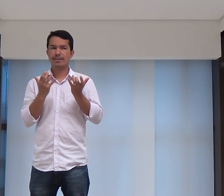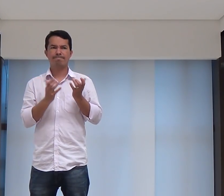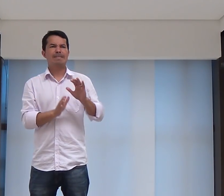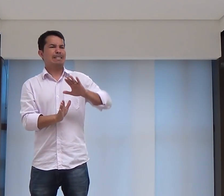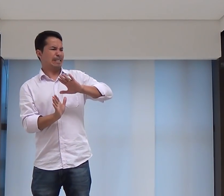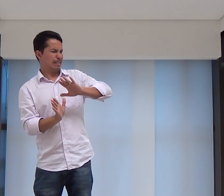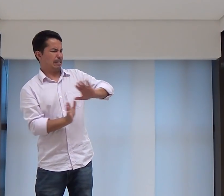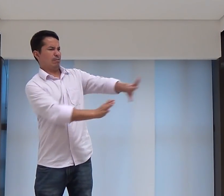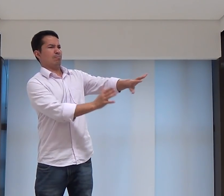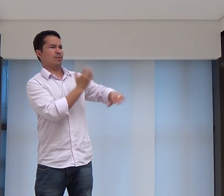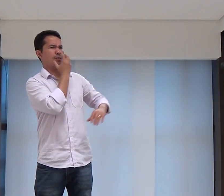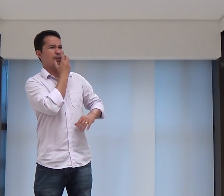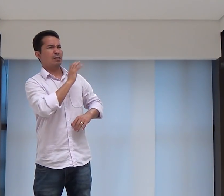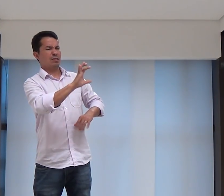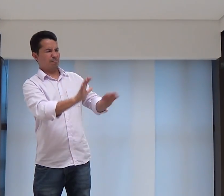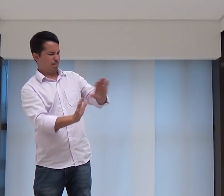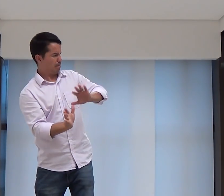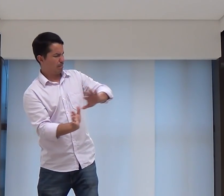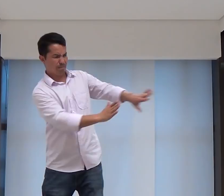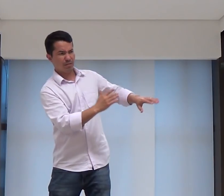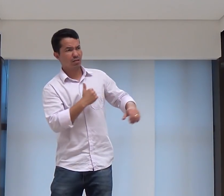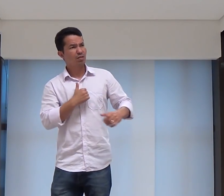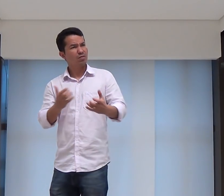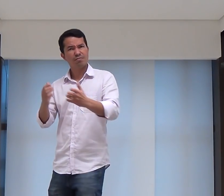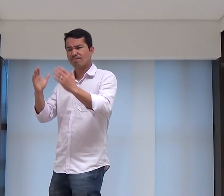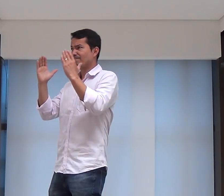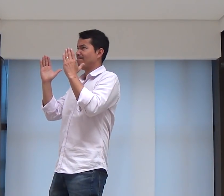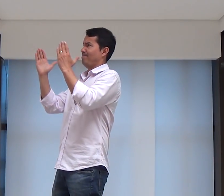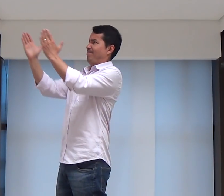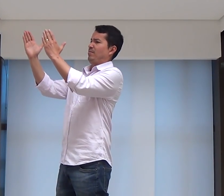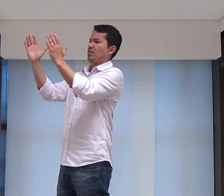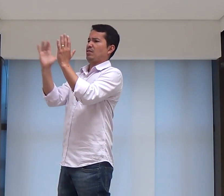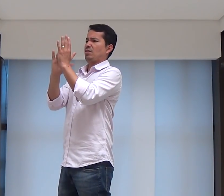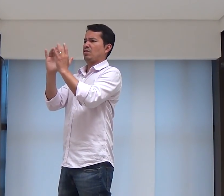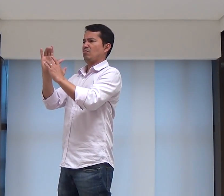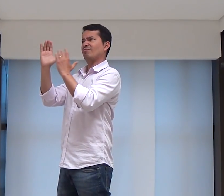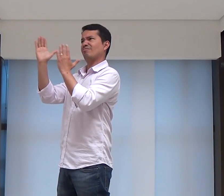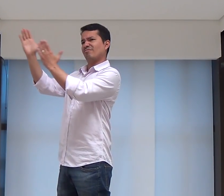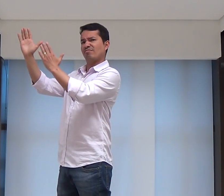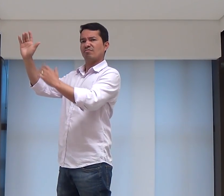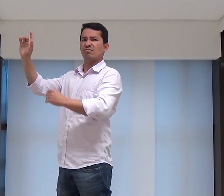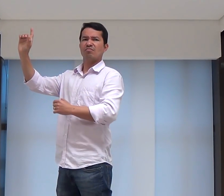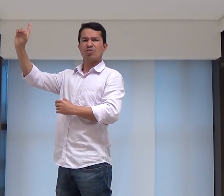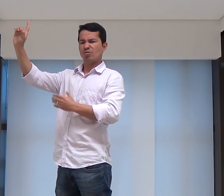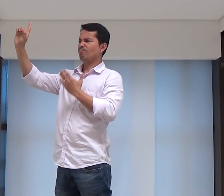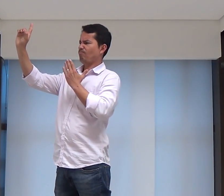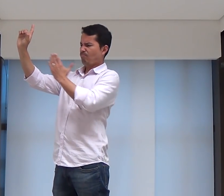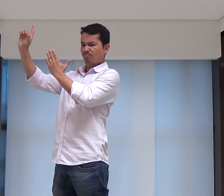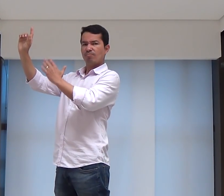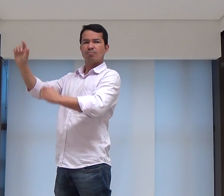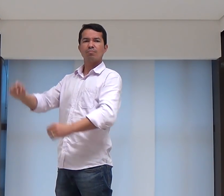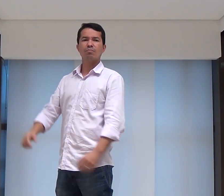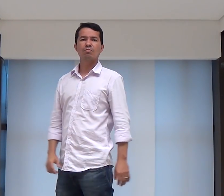Pessoas que hoje querem deixar de vez, de lado, o dragão. E querem seguir a Jesus.